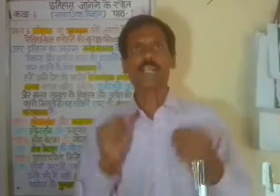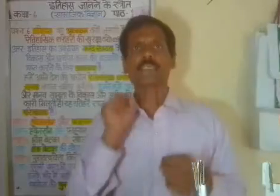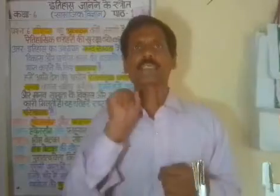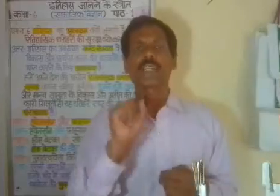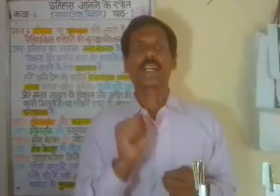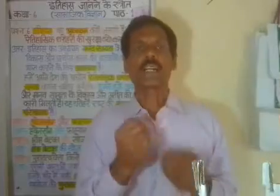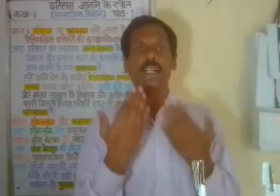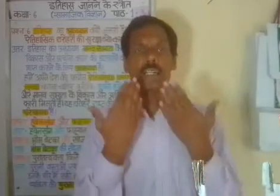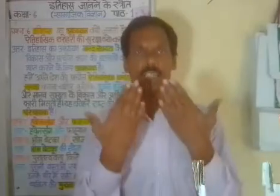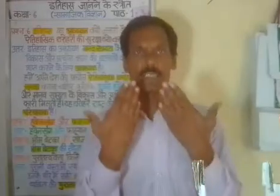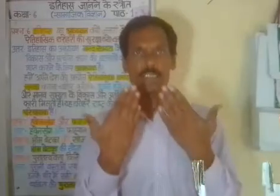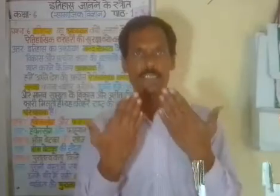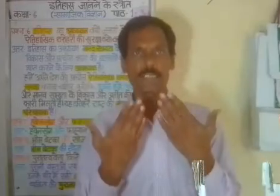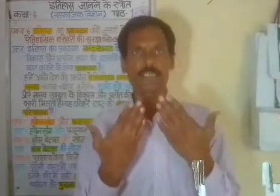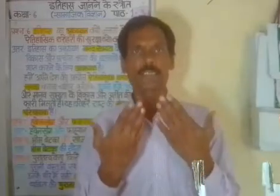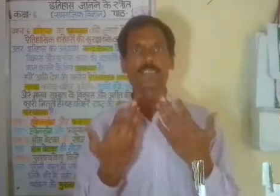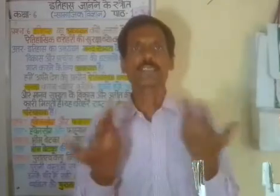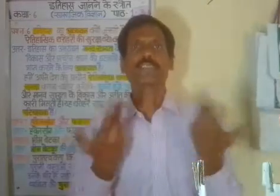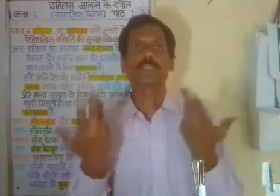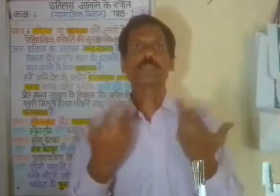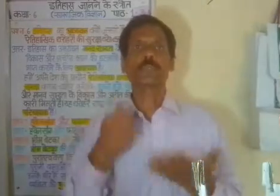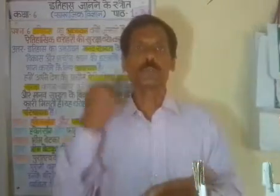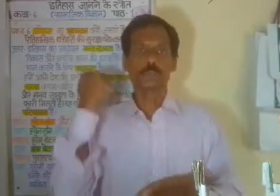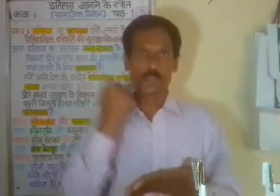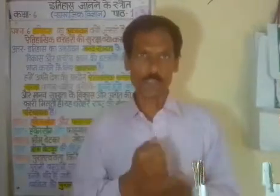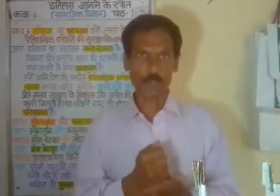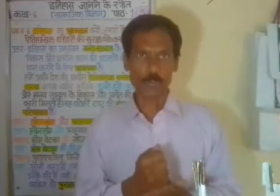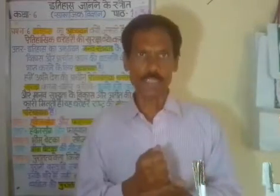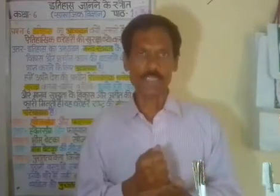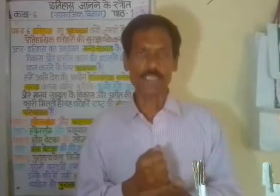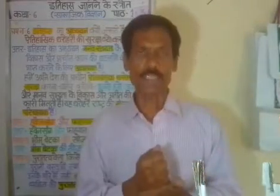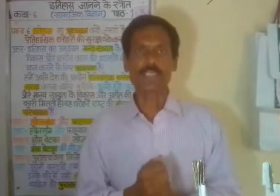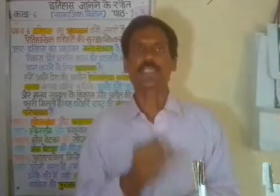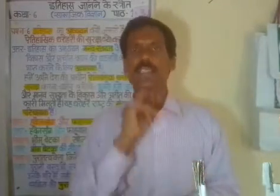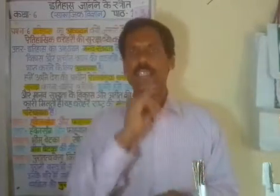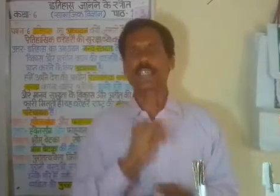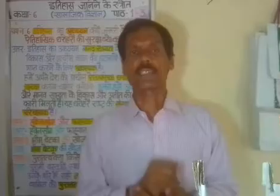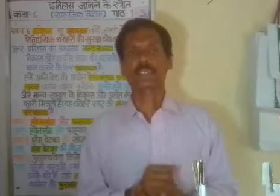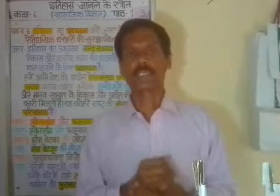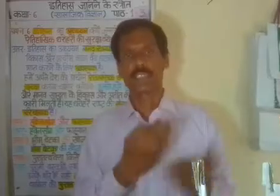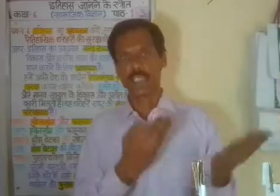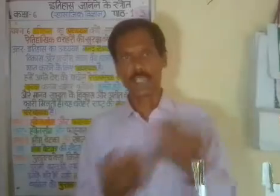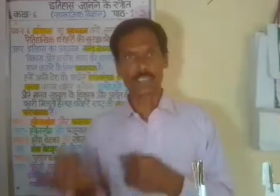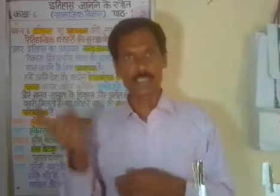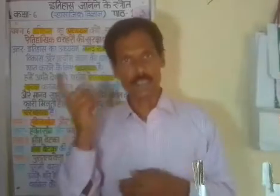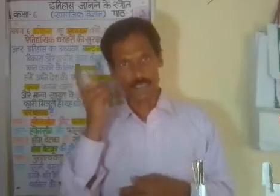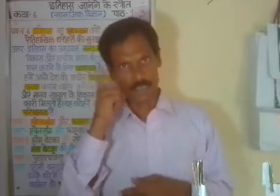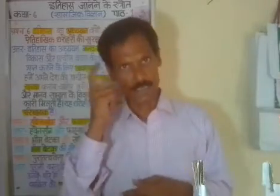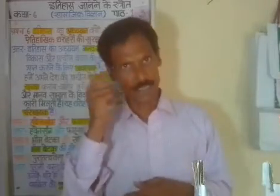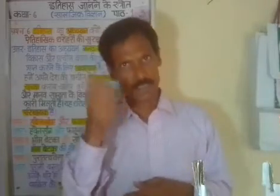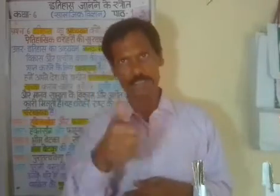इतिहास का अध्ययन क्यों जरूरी है, आइए जानते